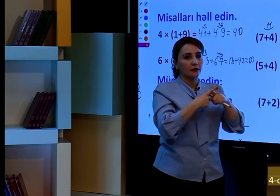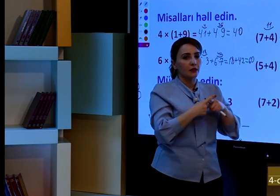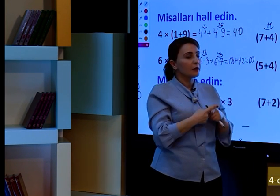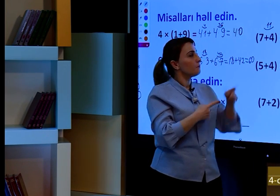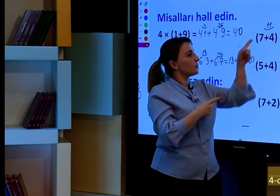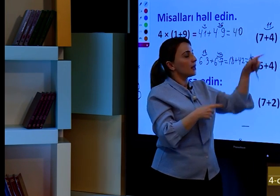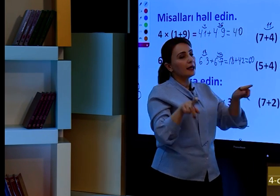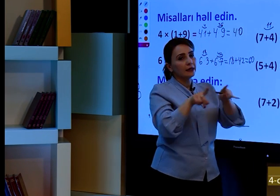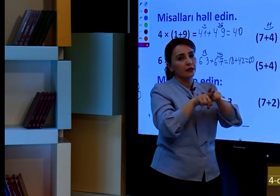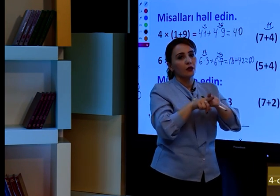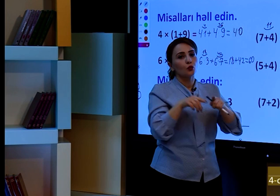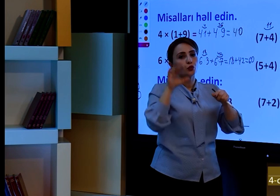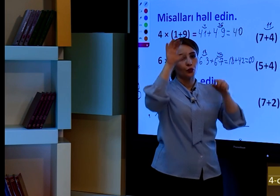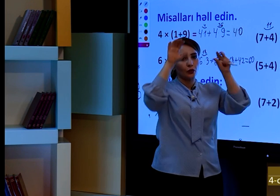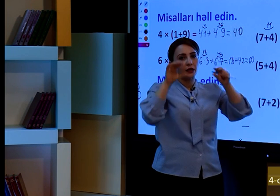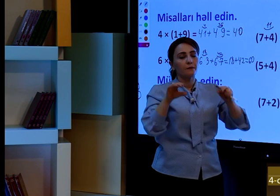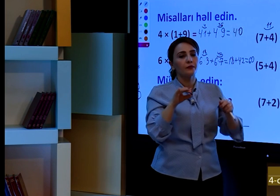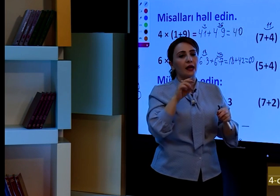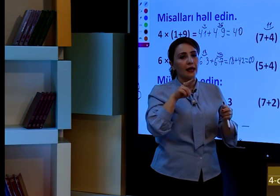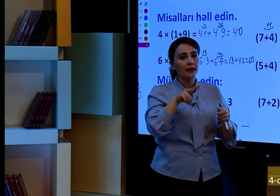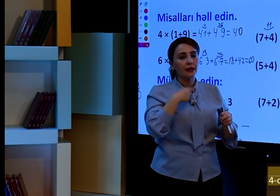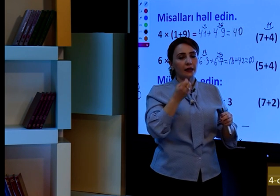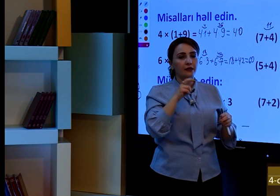da eyni üsulla həll edək.